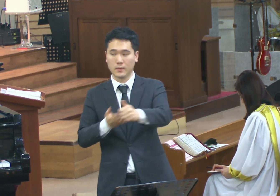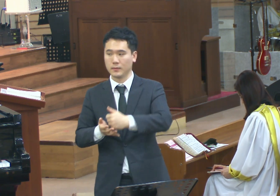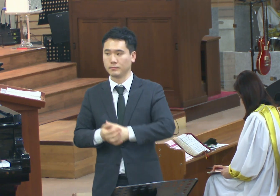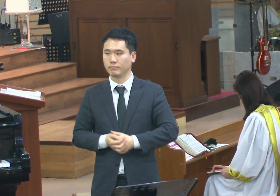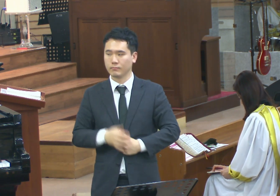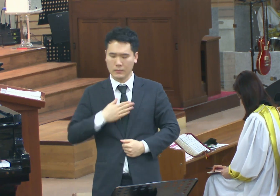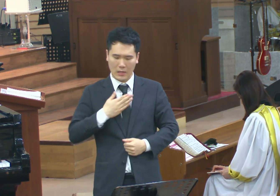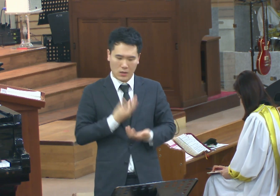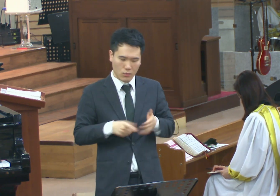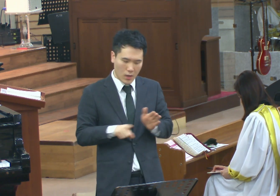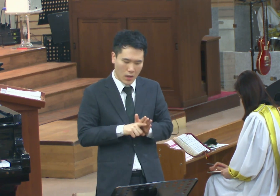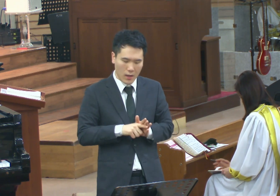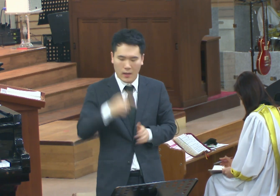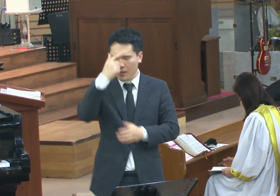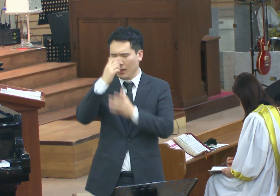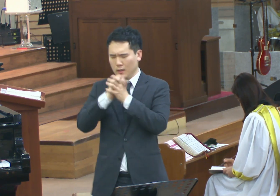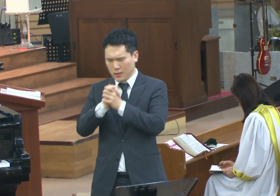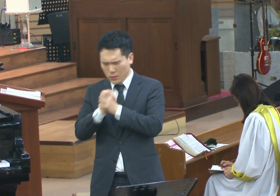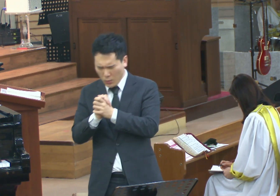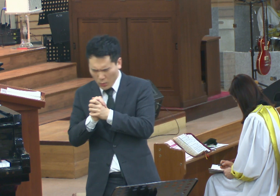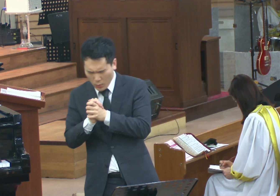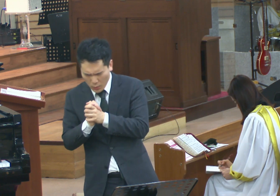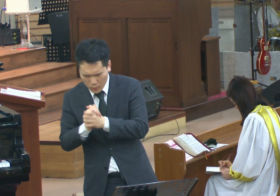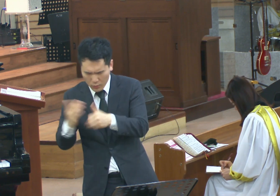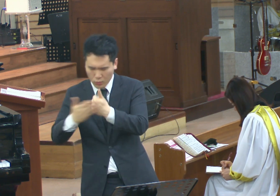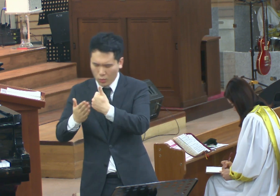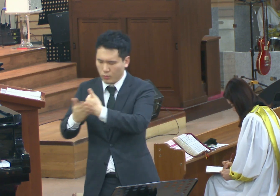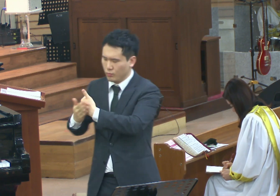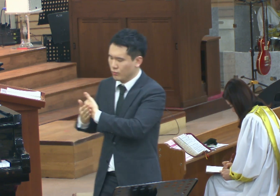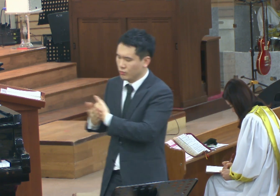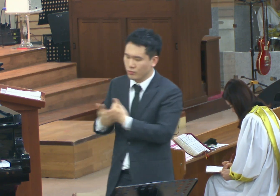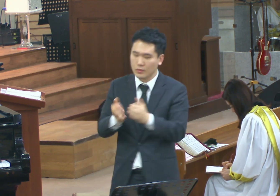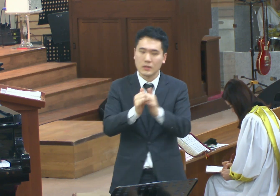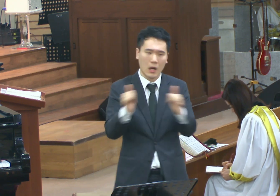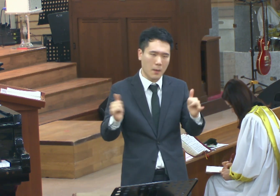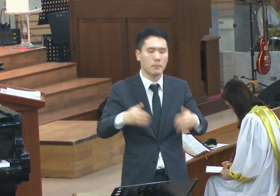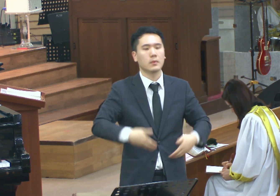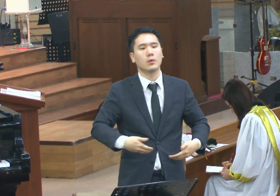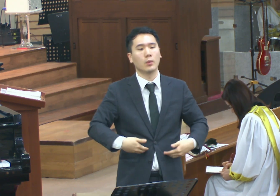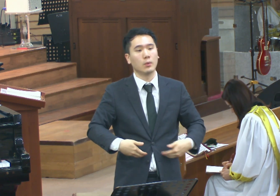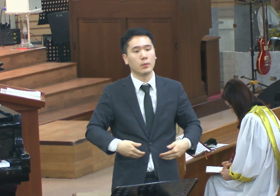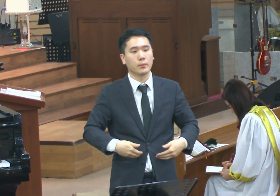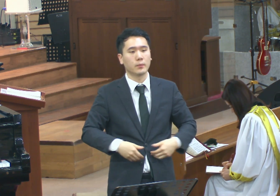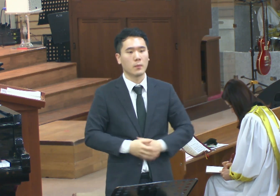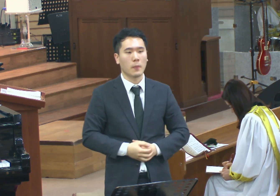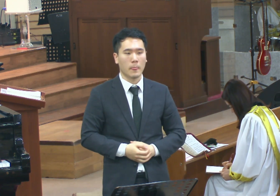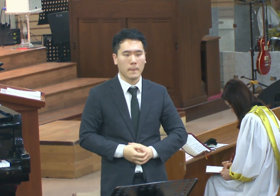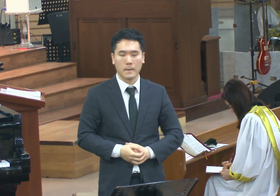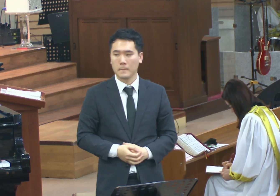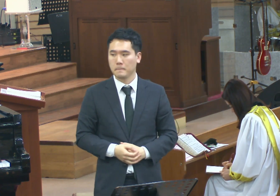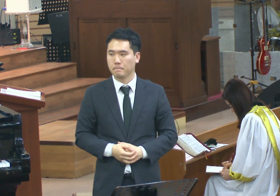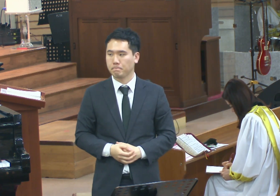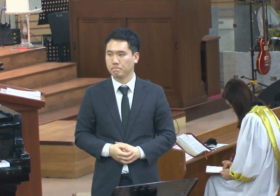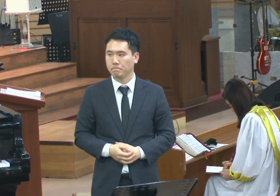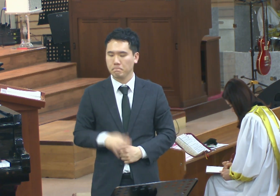나를 위해 기도해 줄 수 있는 사람들하고 자꾸 연결을 해야 하나님 사랑하고 이웃 사랑하는데 롱런할 수가 있어요. 그냥 혼자만